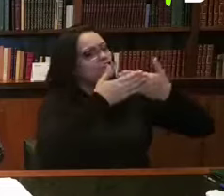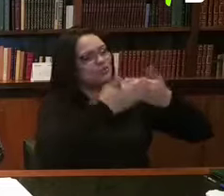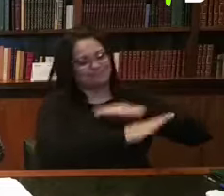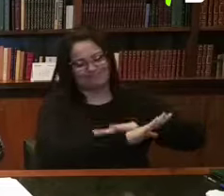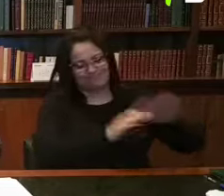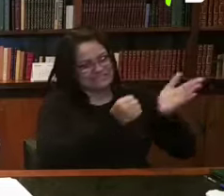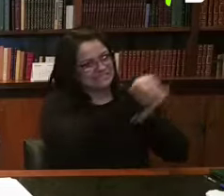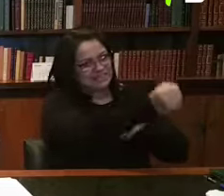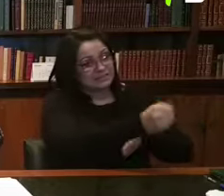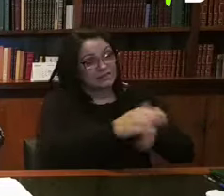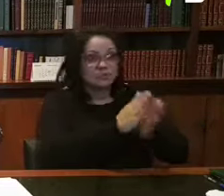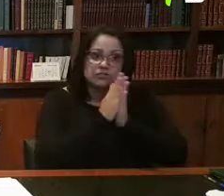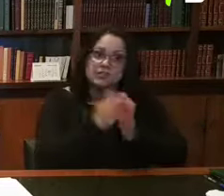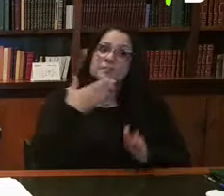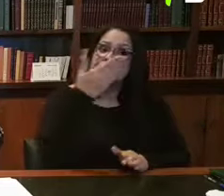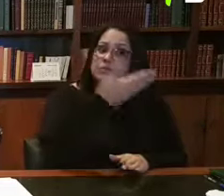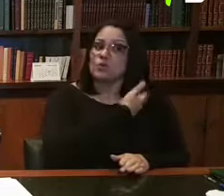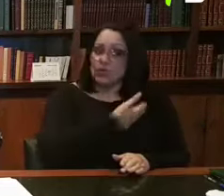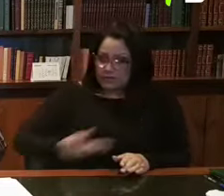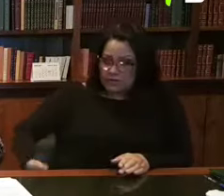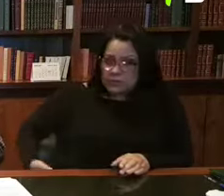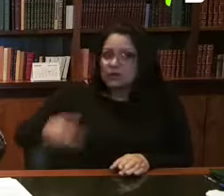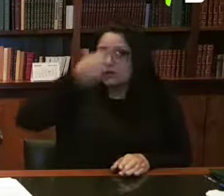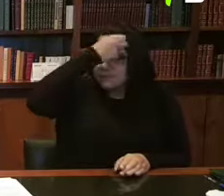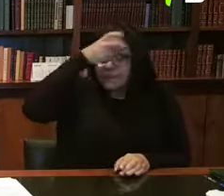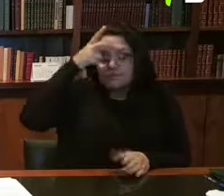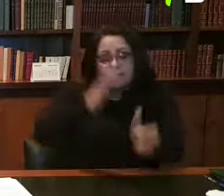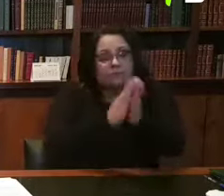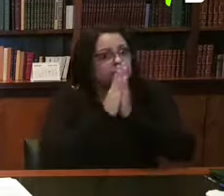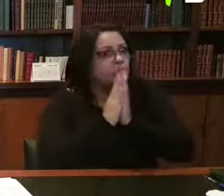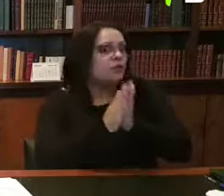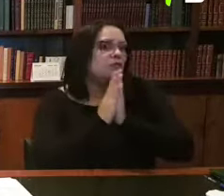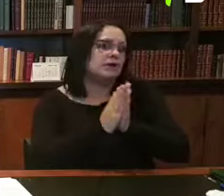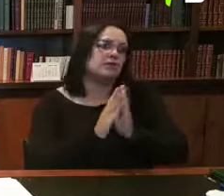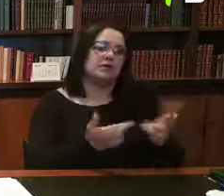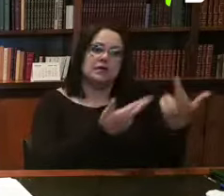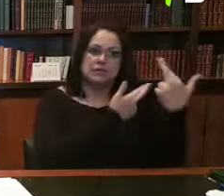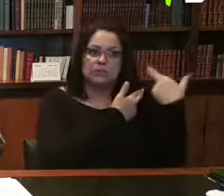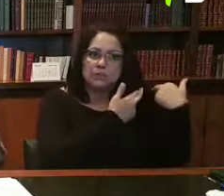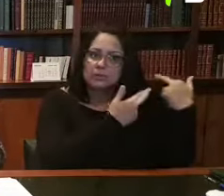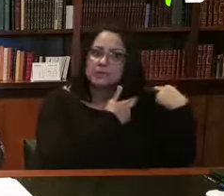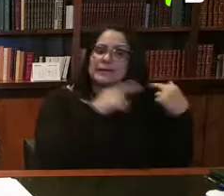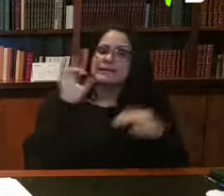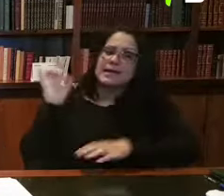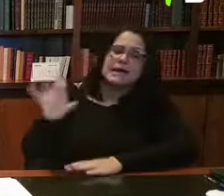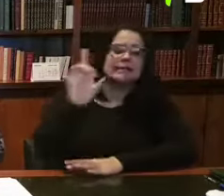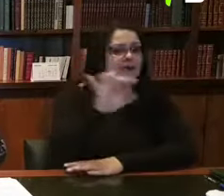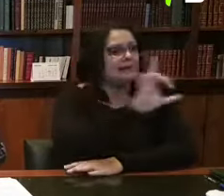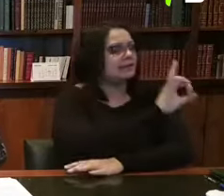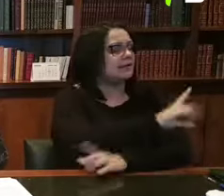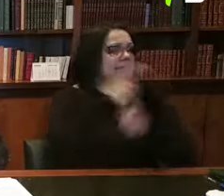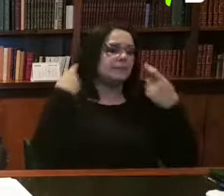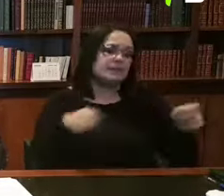fechou as portas presidente apela aos senhores governadores e os prefeitos obviamente com a responsabilidade que é pertinente de cada um que